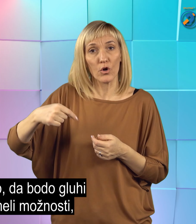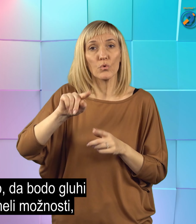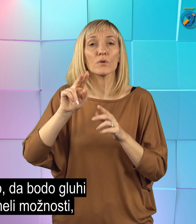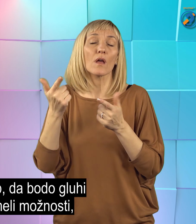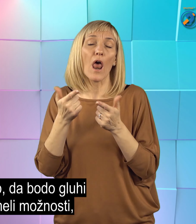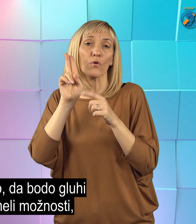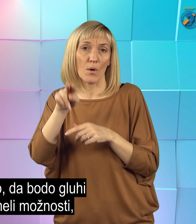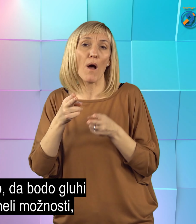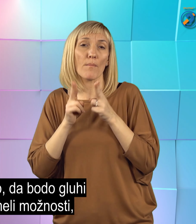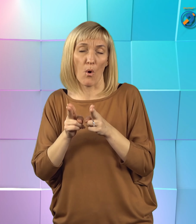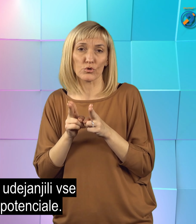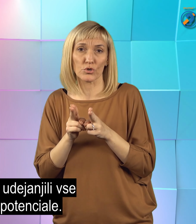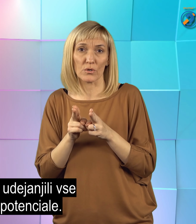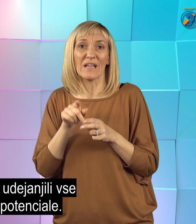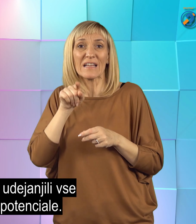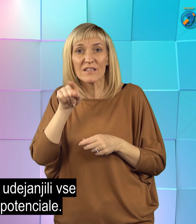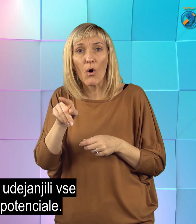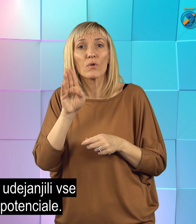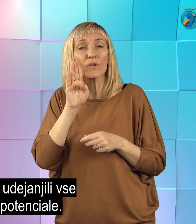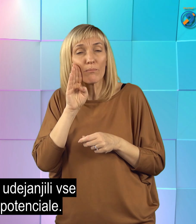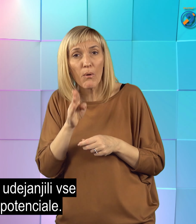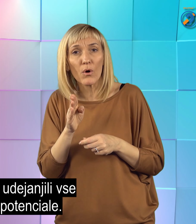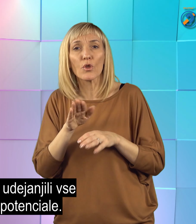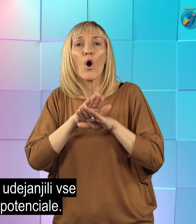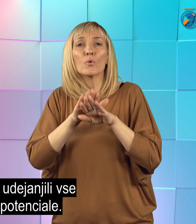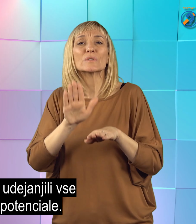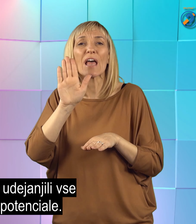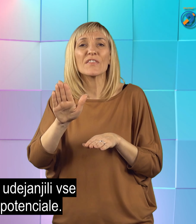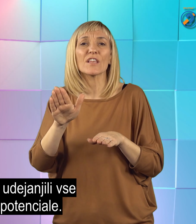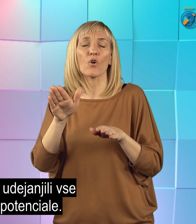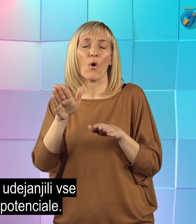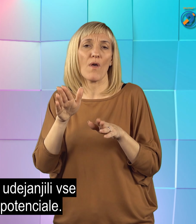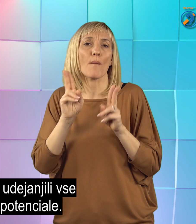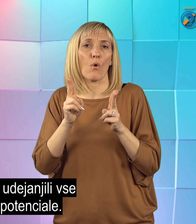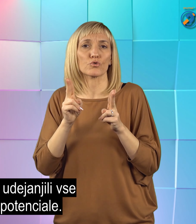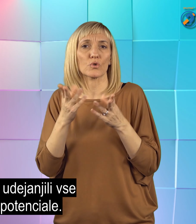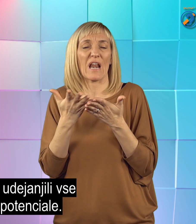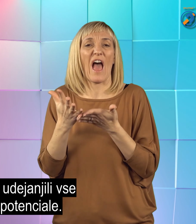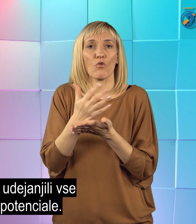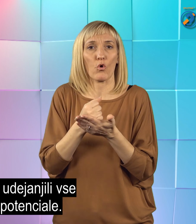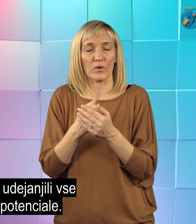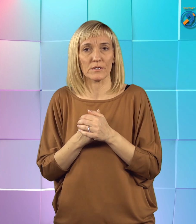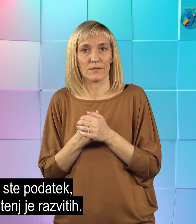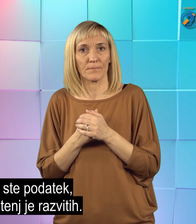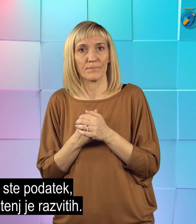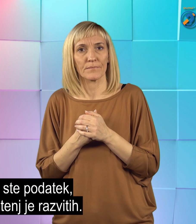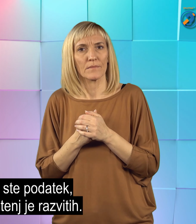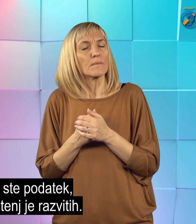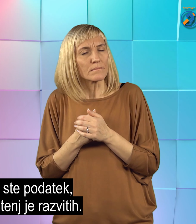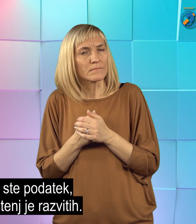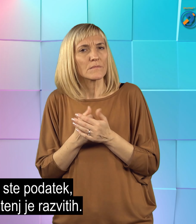lahko imeli možnosti, da bodo udejanili vse svoje potenciale. Omenili ste podatek, koliko kreten